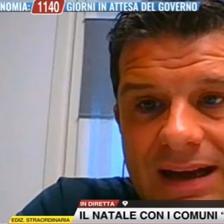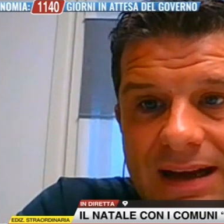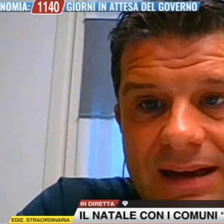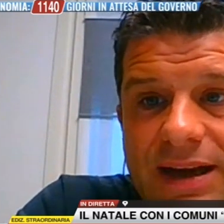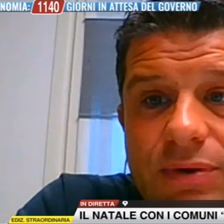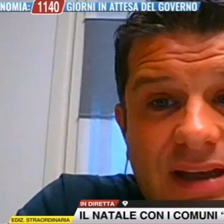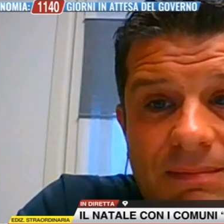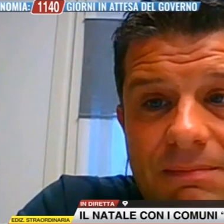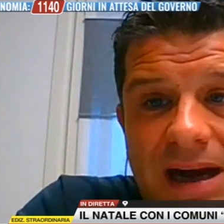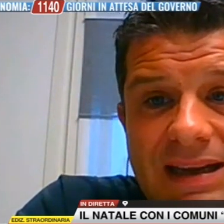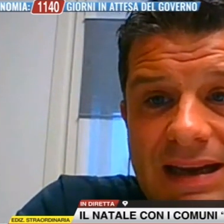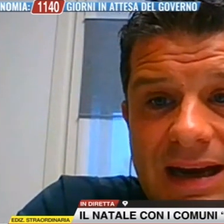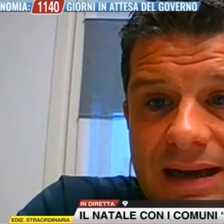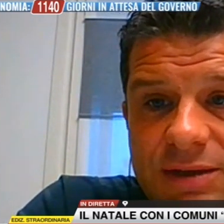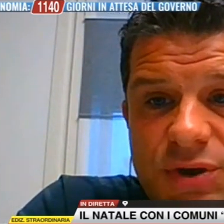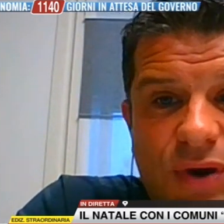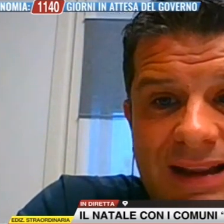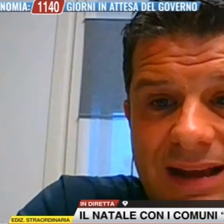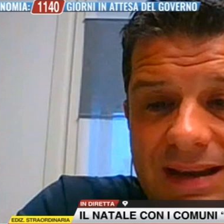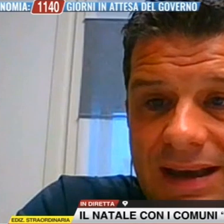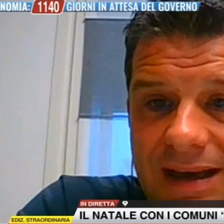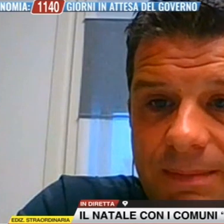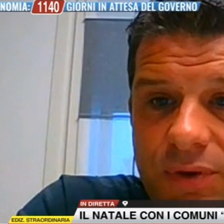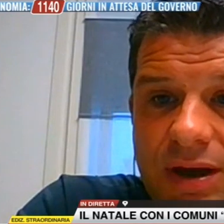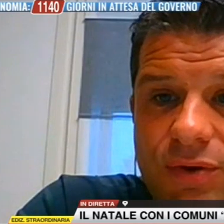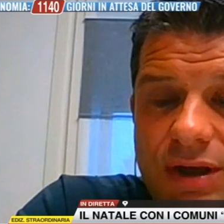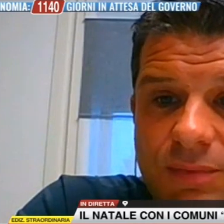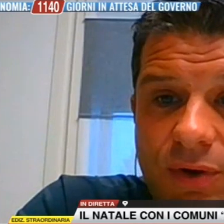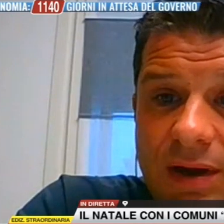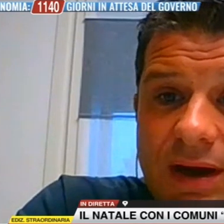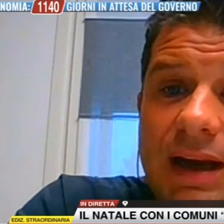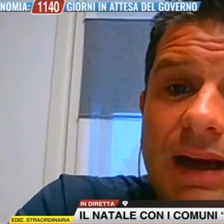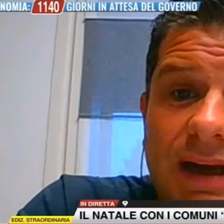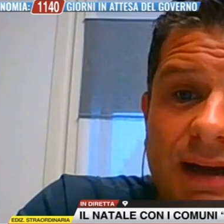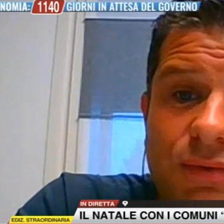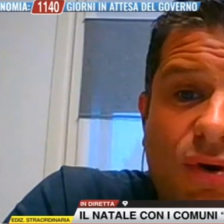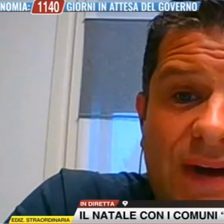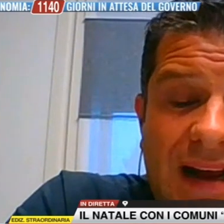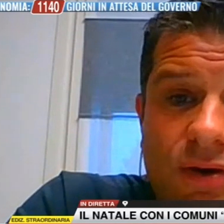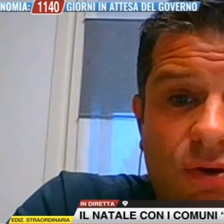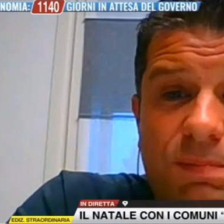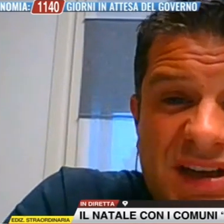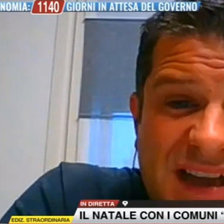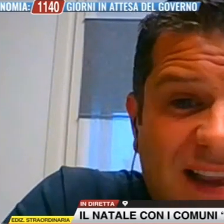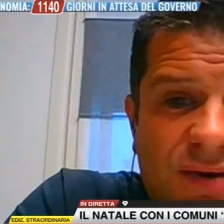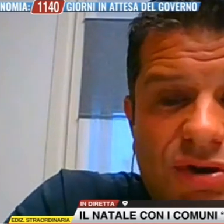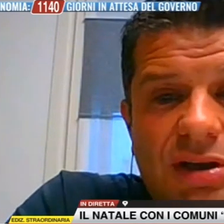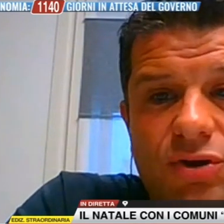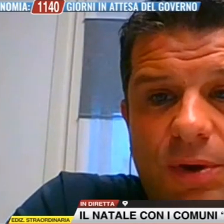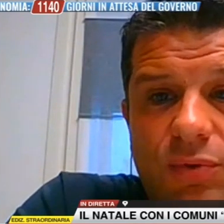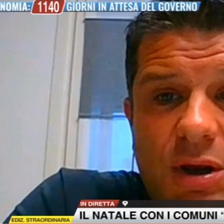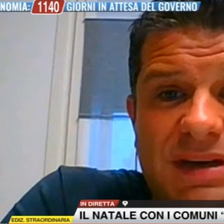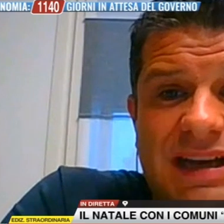c'è questa mania smisurata di protagonismo di un governo, di un presidente del